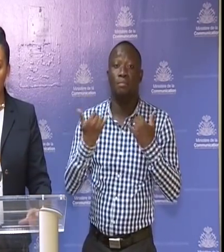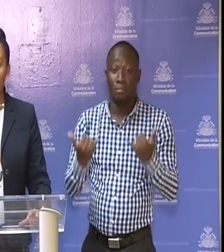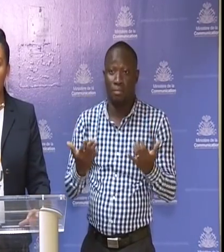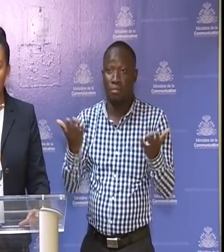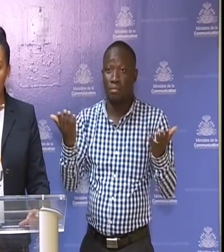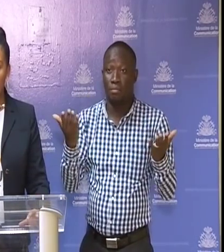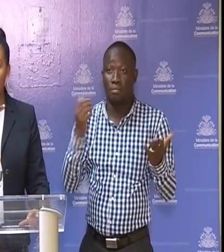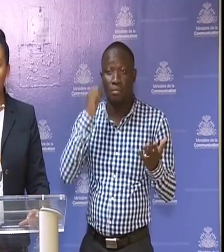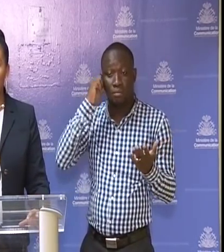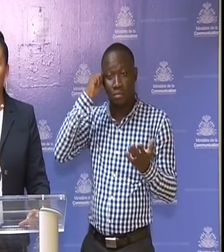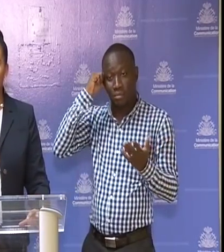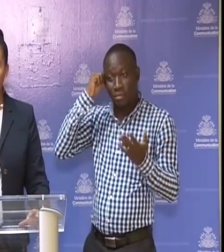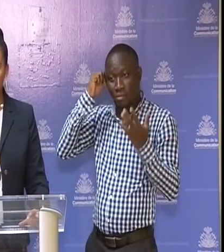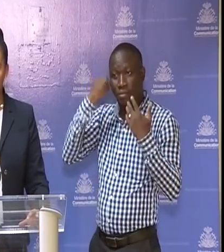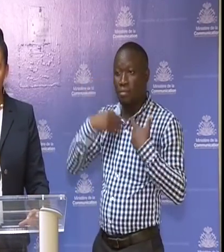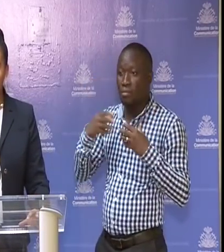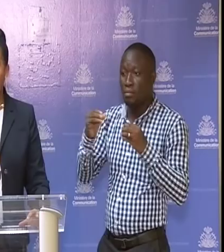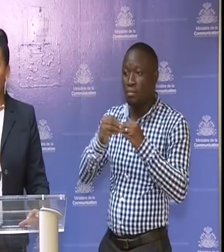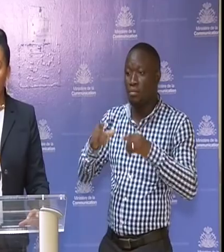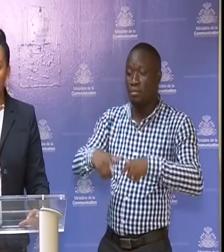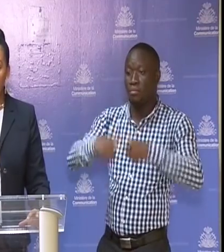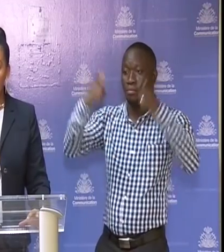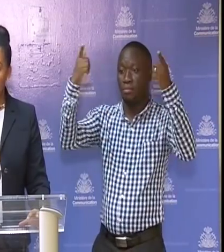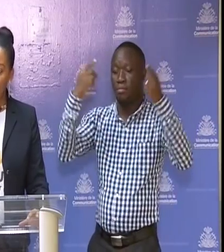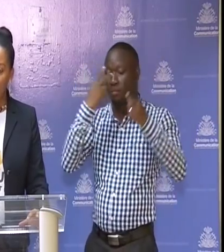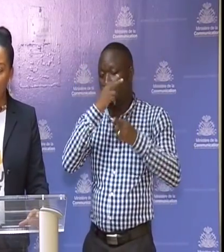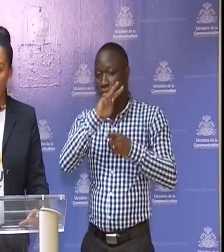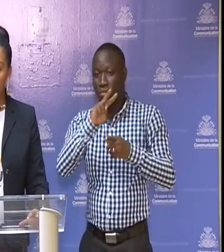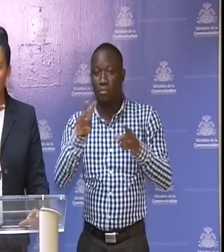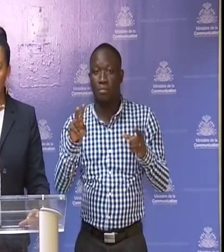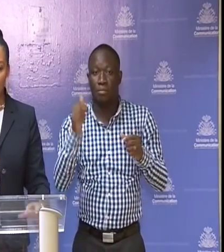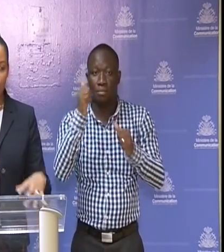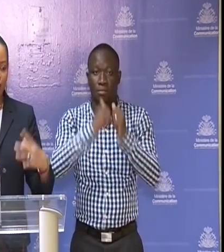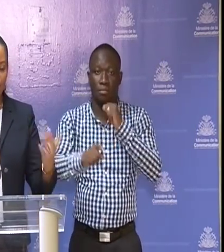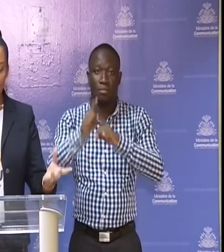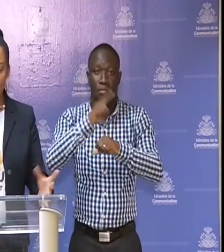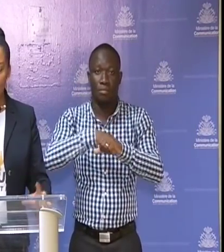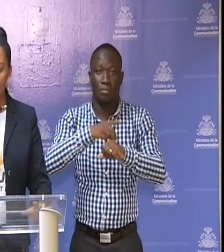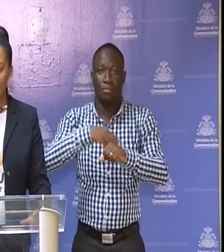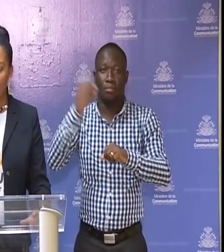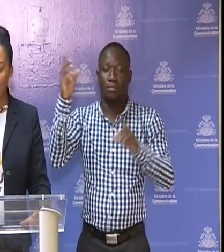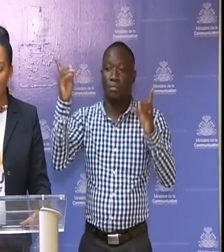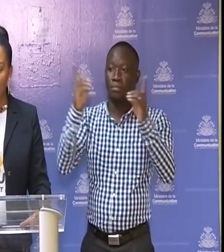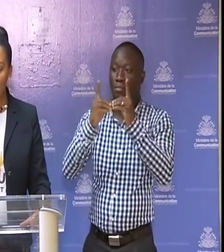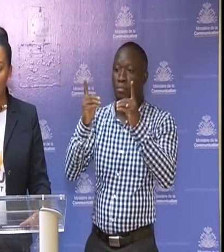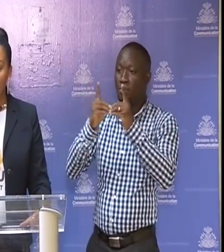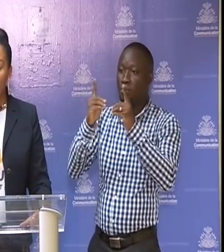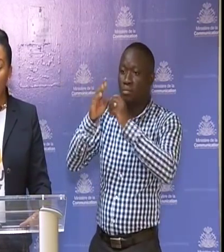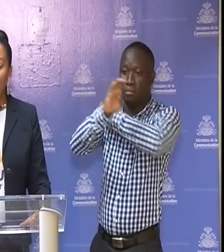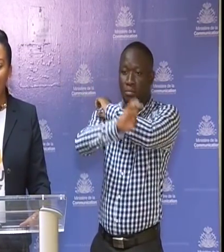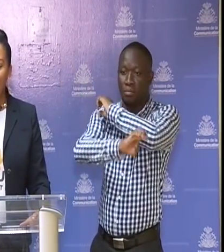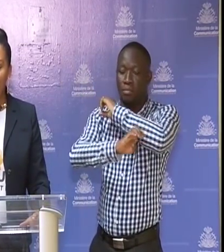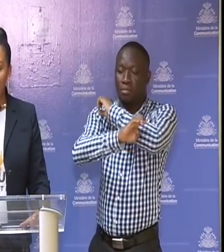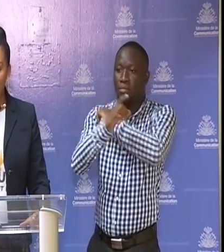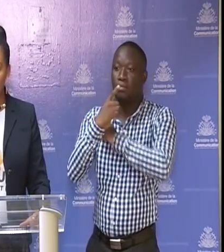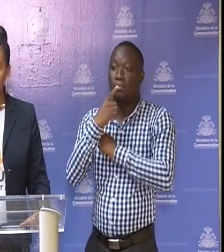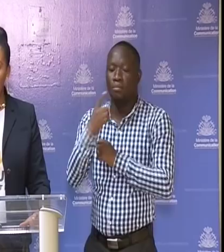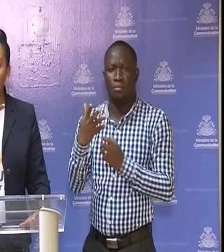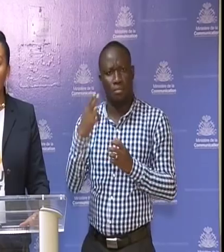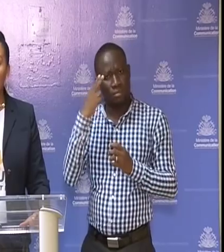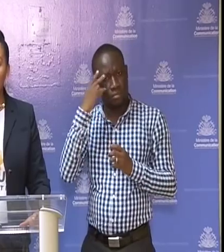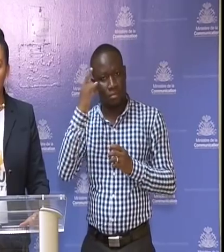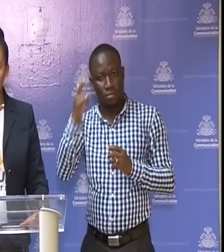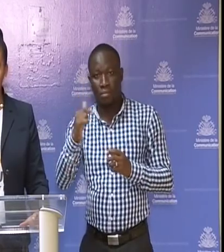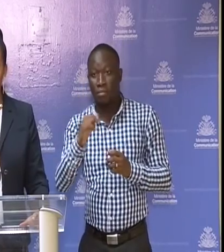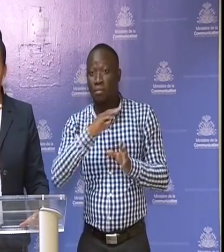tout. Nous gagnons déjà et nous gagnons beaucoup plus. Et vous regardez comme si chaque temps que moi me déplace, mais que nous gagnons chance de rencontrer avec un étranger, de vous dire c'est Haïti,